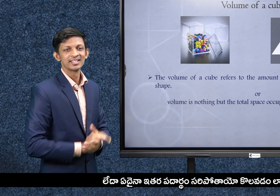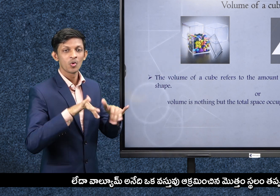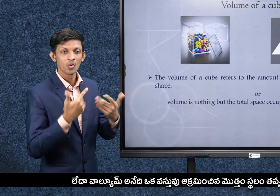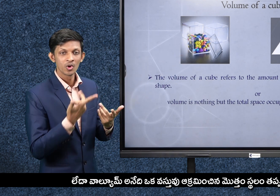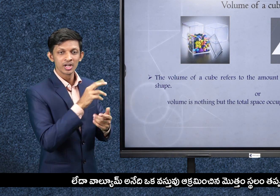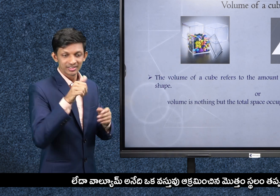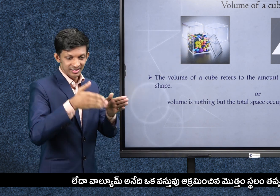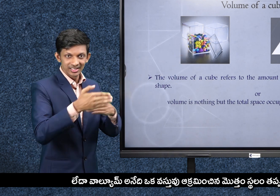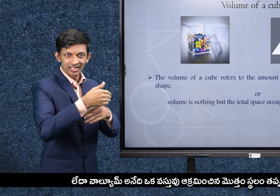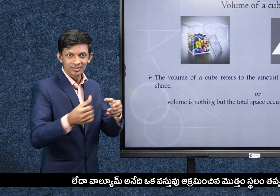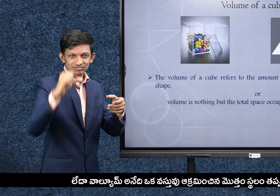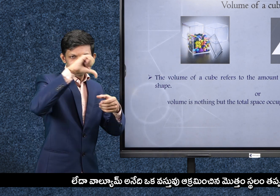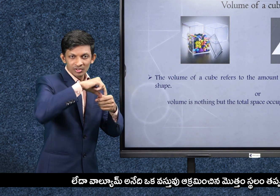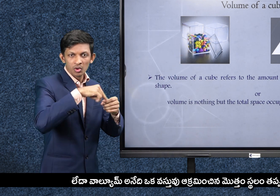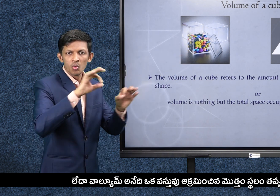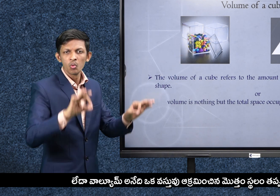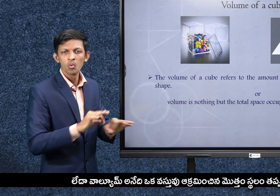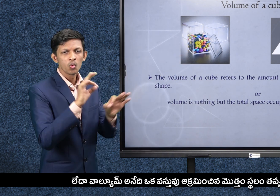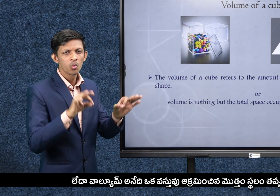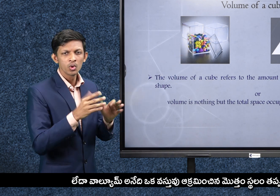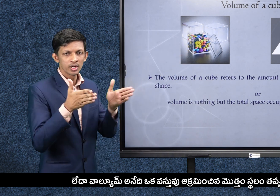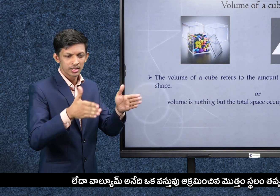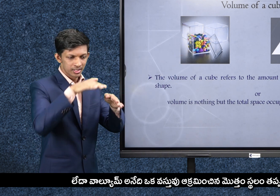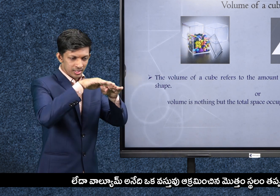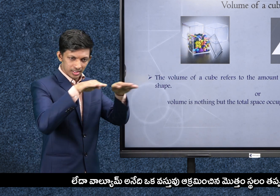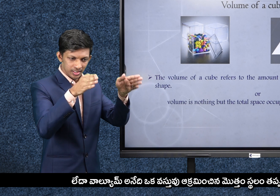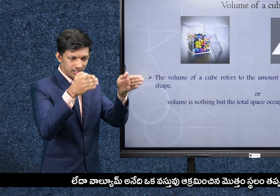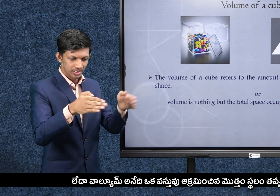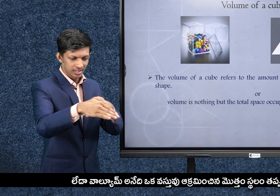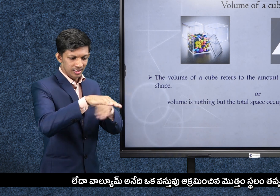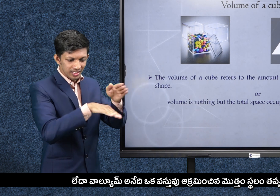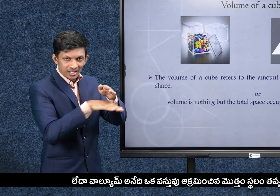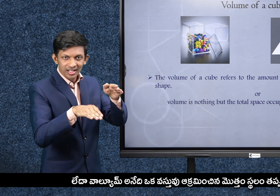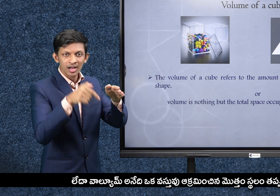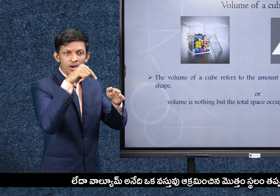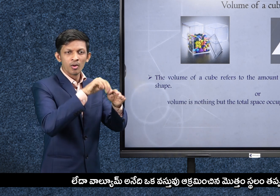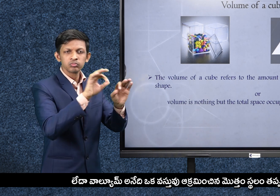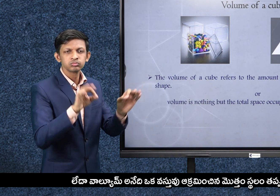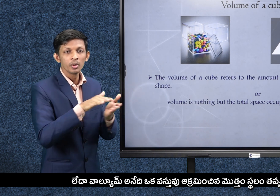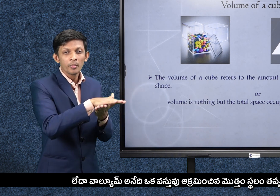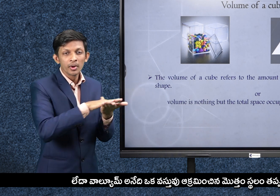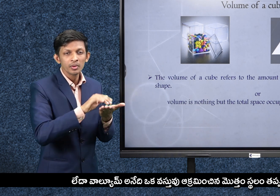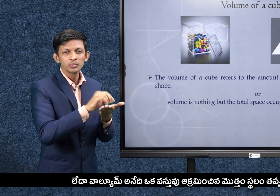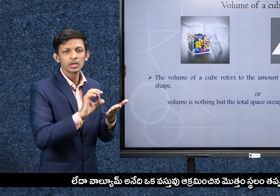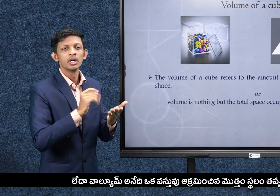లేదా వాల్యూమ్ అనేది ఒక వస్తువు ఆక్రమించిన మొత్తం స్థలం తప్ప మరొకటి కాదు.